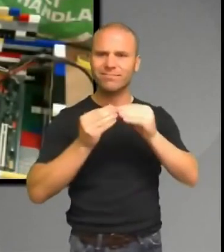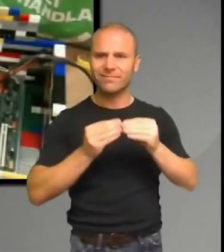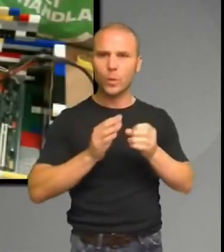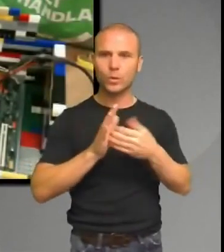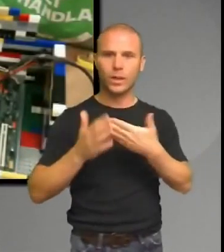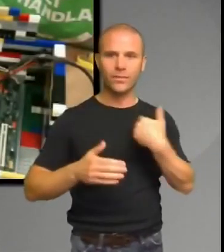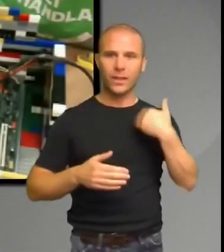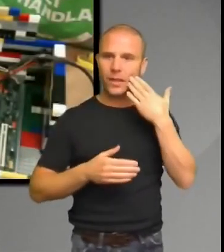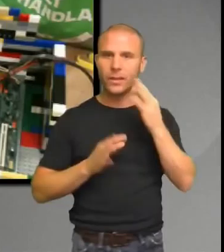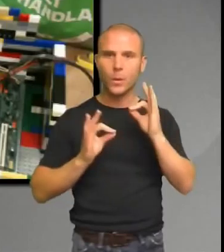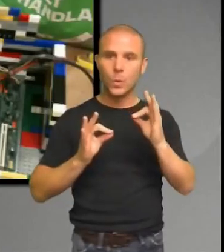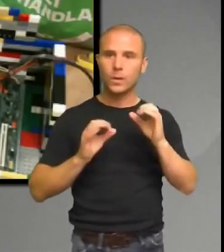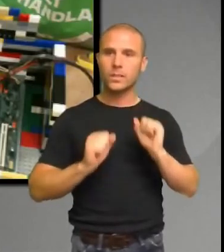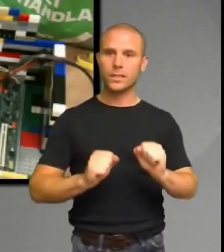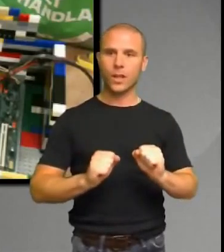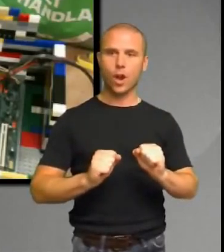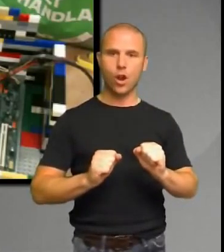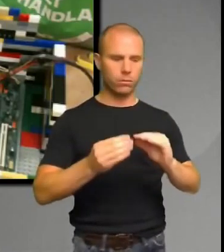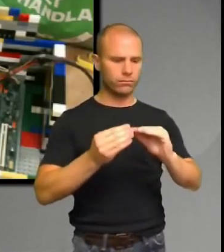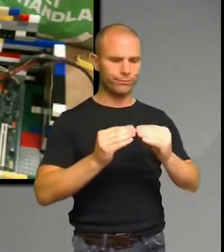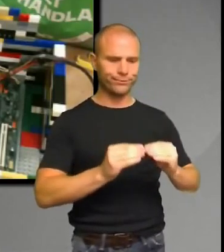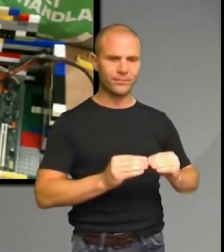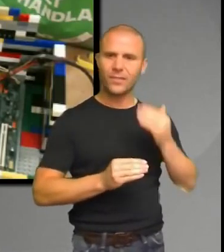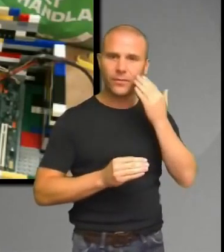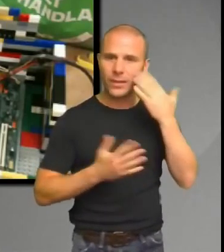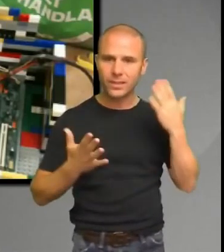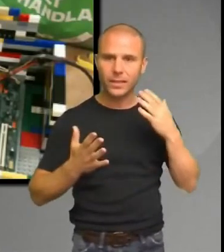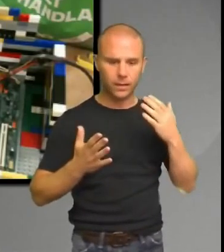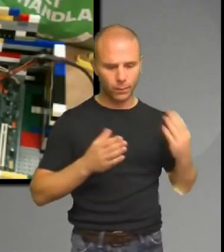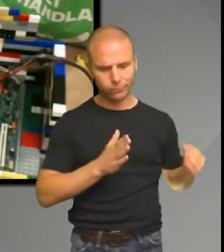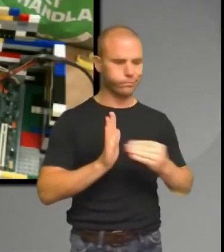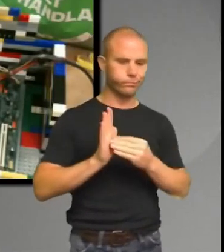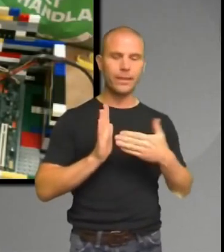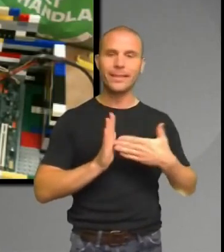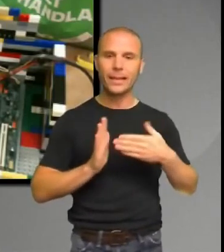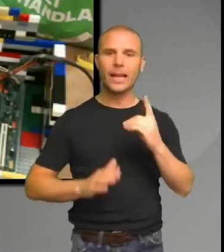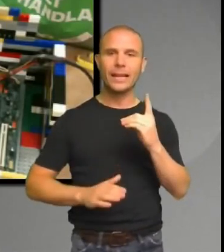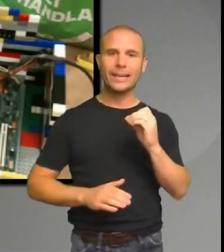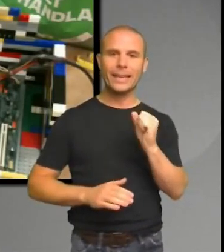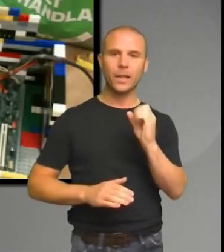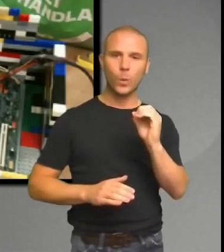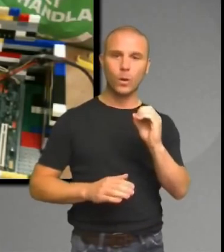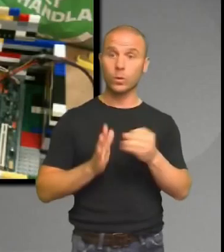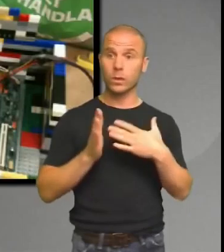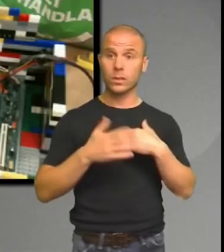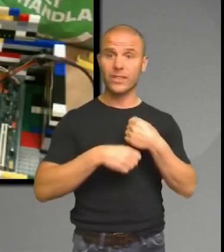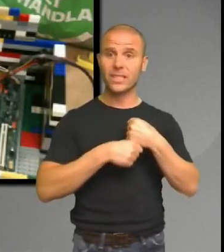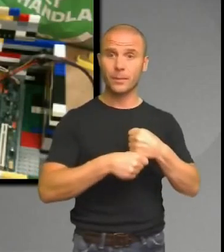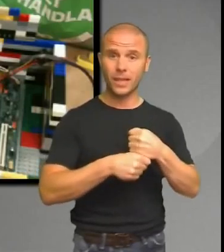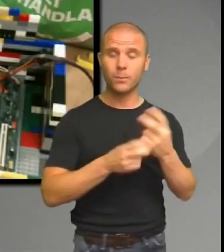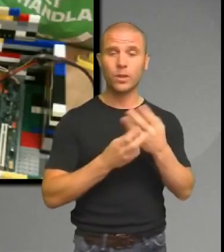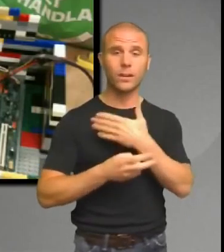ett bra sätt att få fast den i Lego helt enkelt. Den ska ju sitta stabilt och sådär. Så det var lite